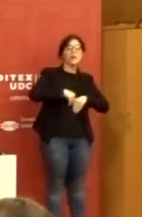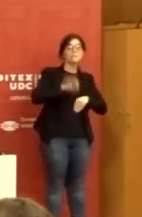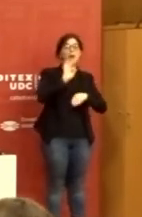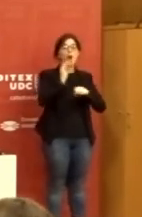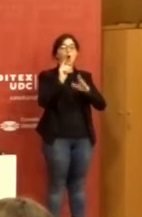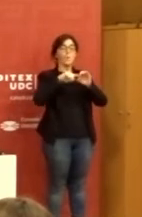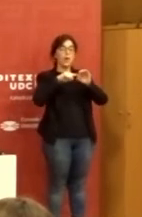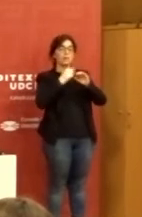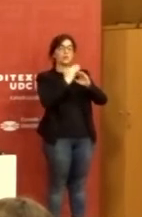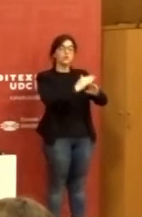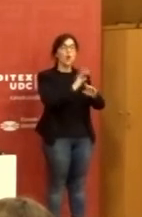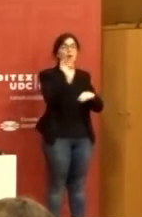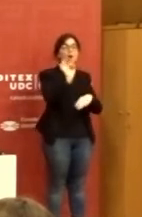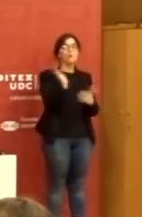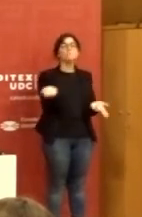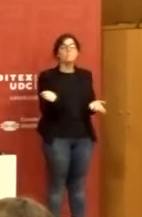hacéis? Bueno,